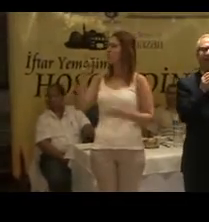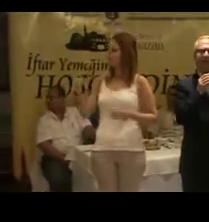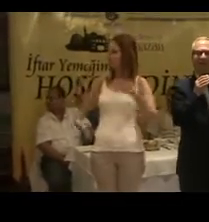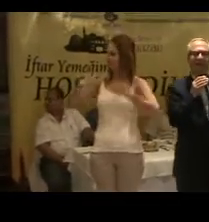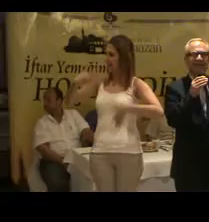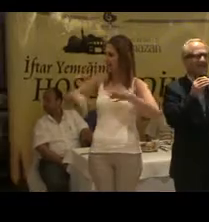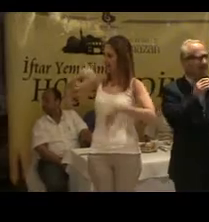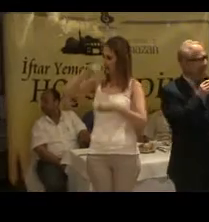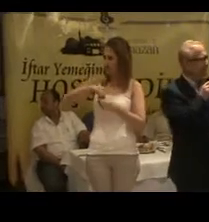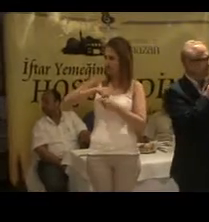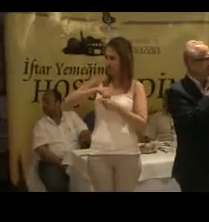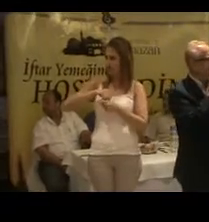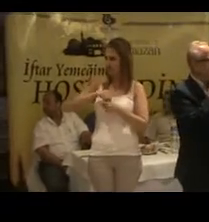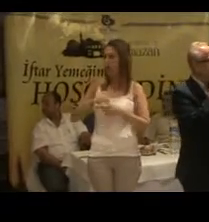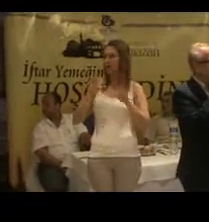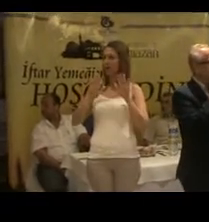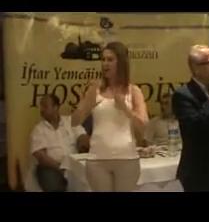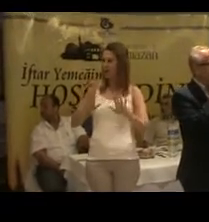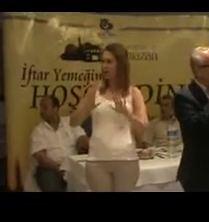Ama Engeller Derneği